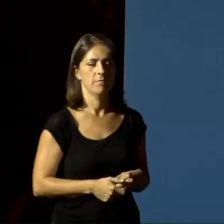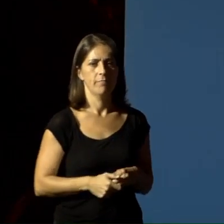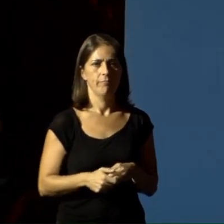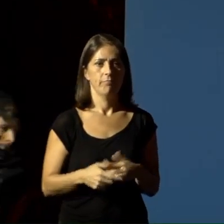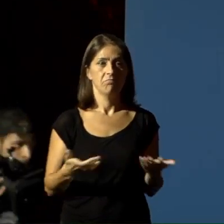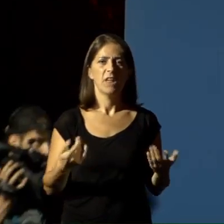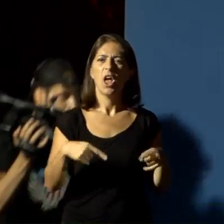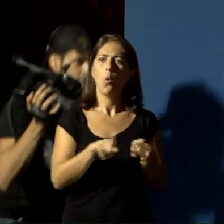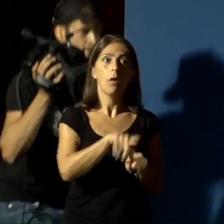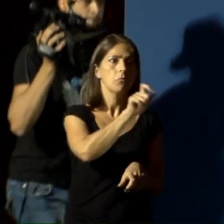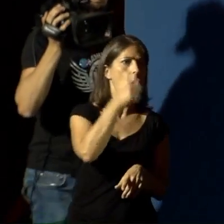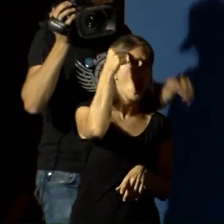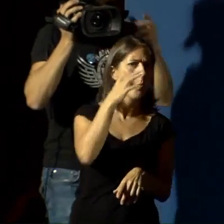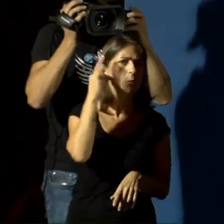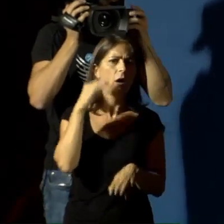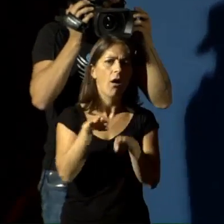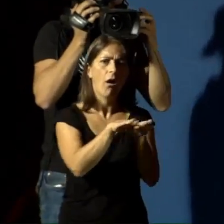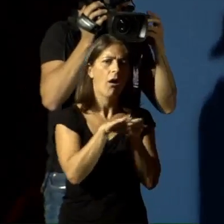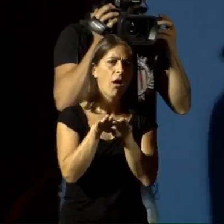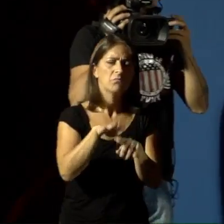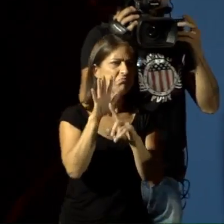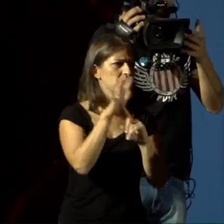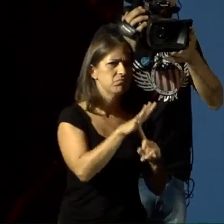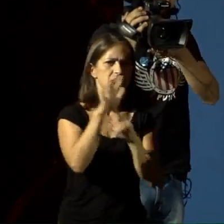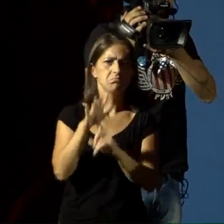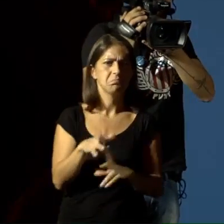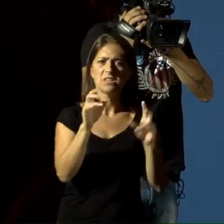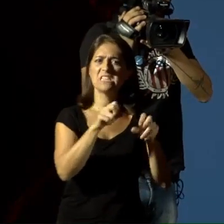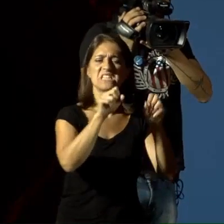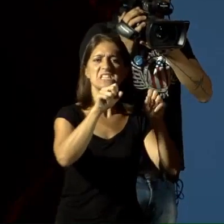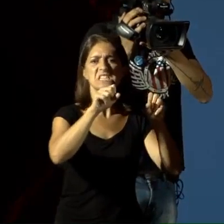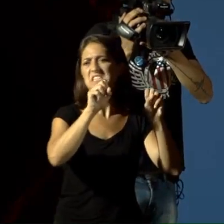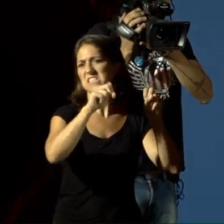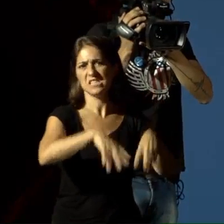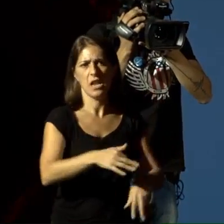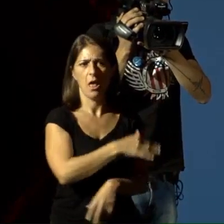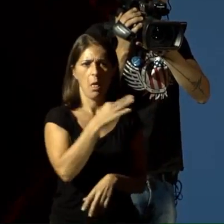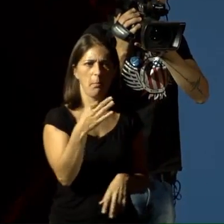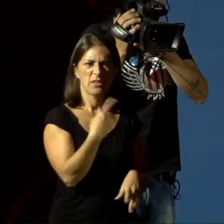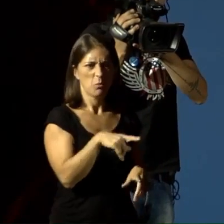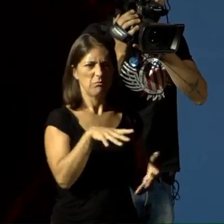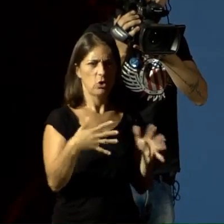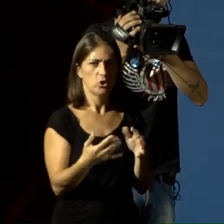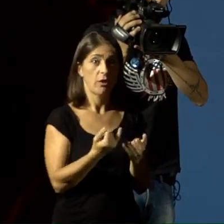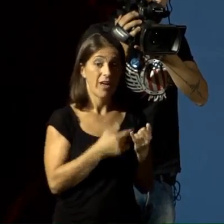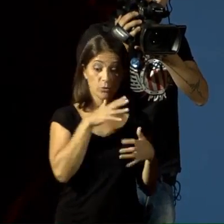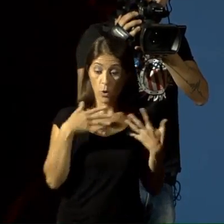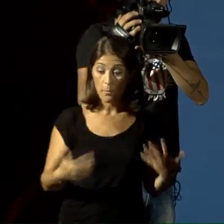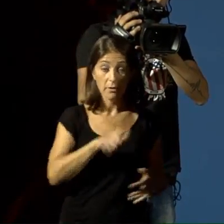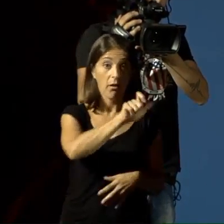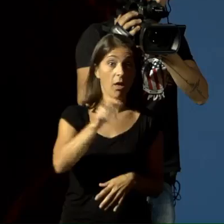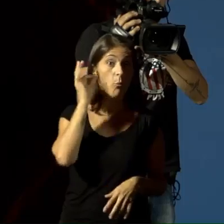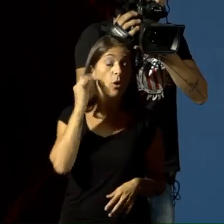A igualdade entre mulleres e homes, sin discriminación e sin cousificación. E a día de hoxe, as mulleres teñen un